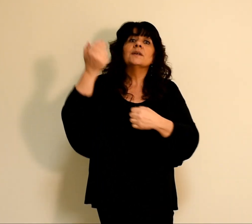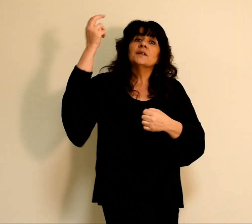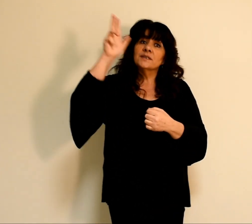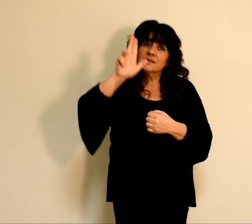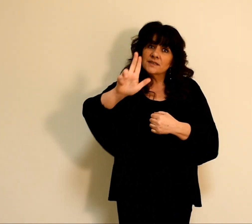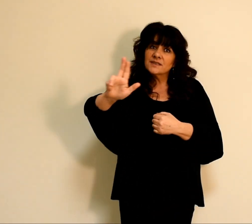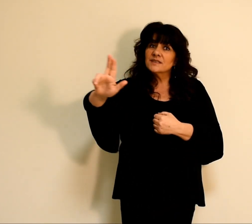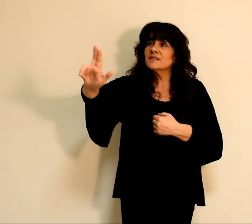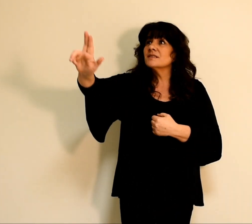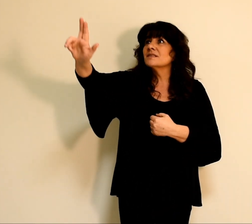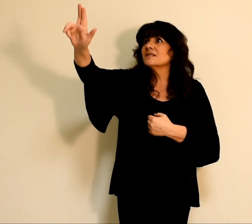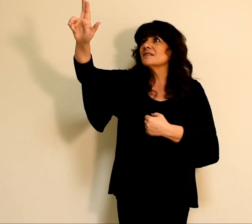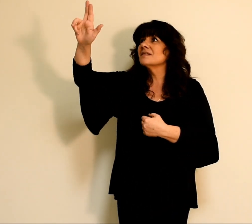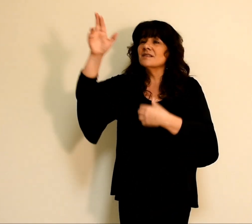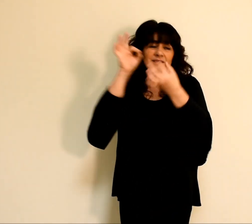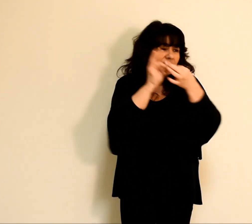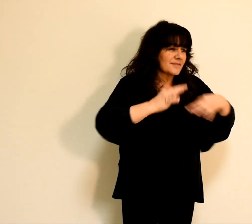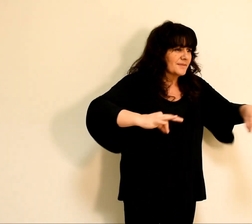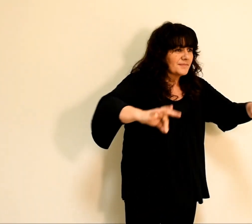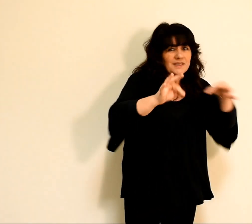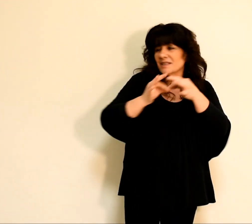Toutes les nations,